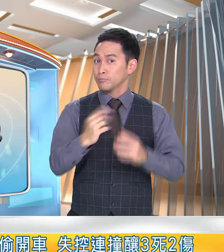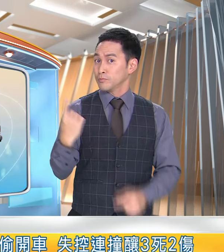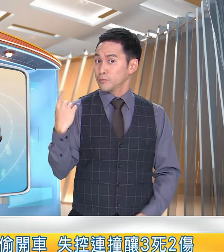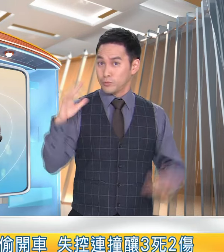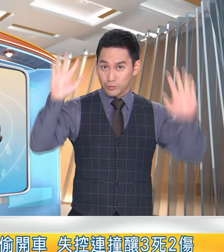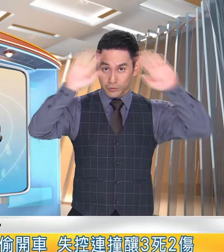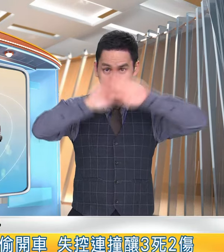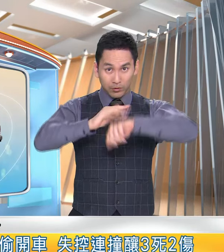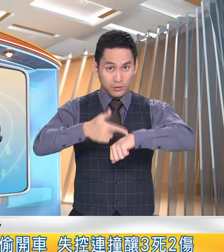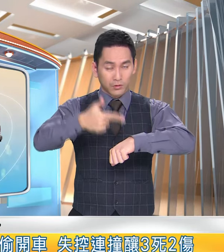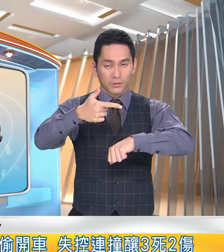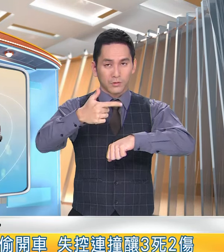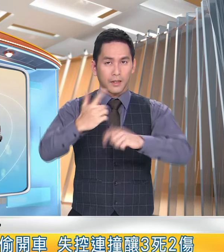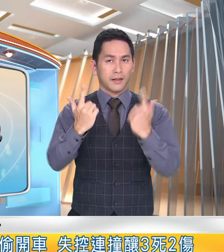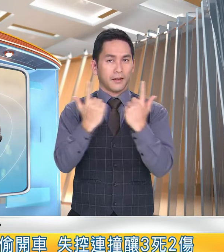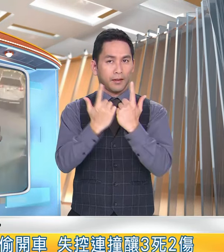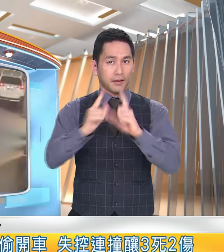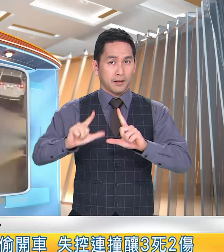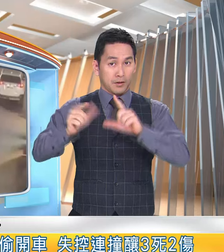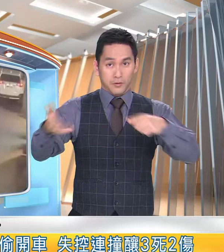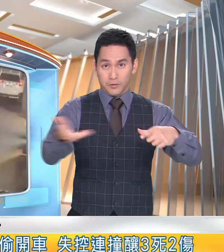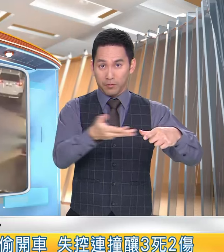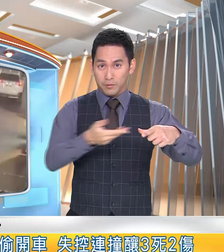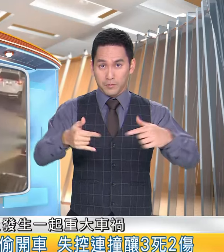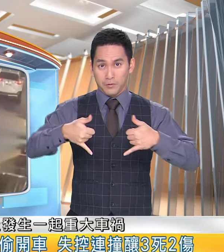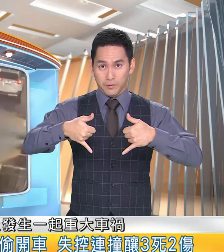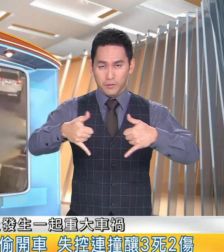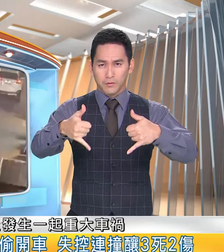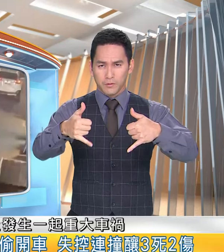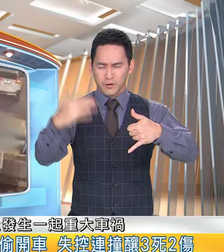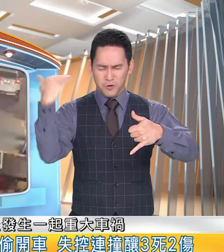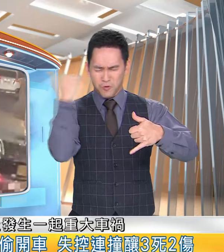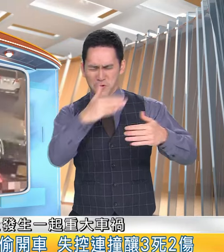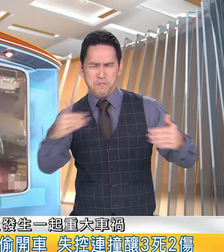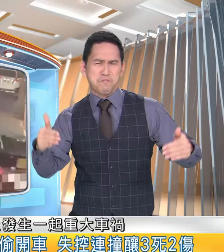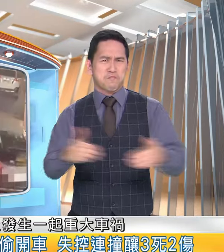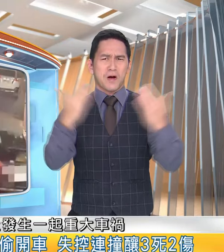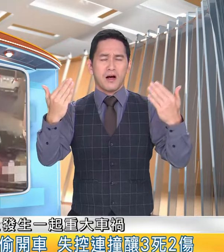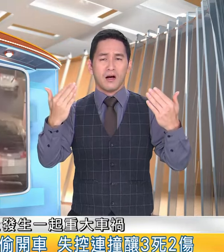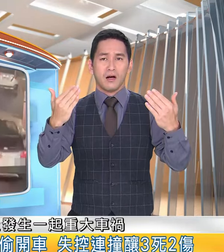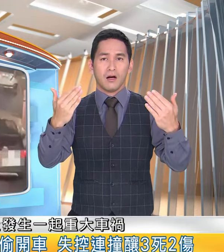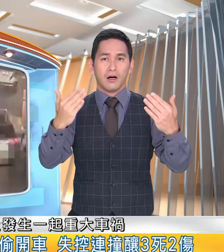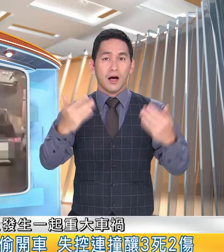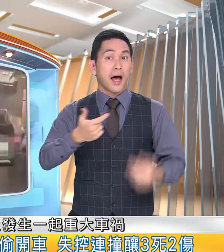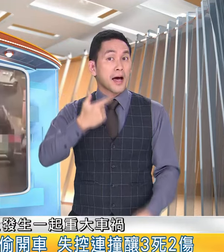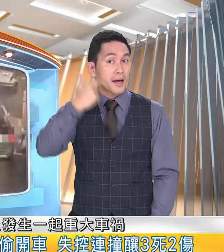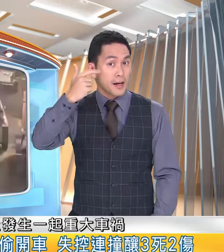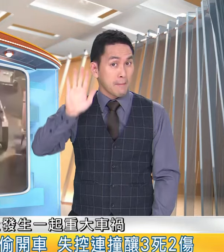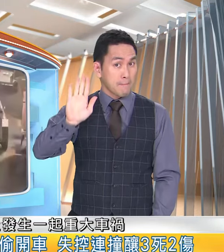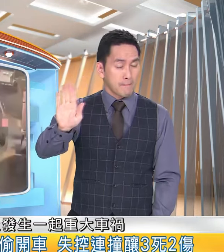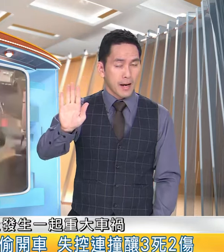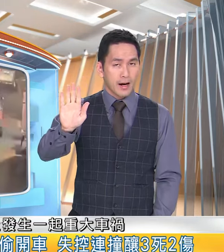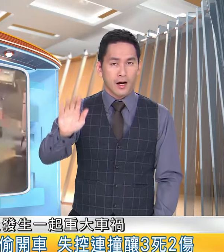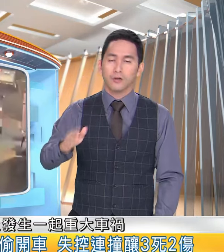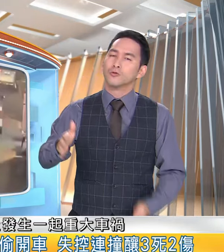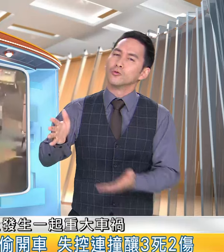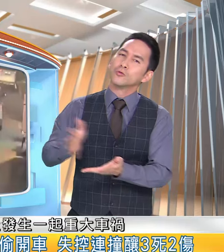昨天傍晚6点多，台北市东湖路上发生一起重大车祸，一